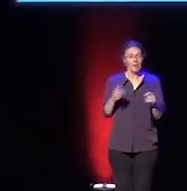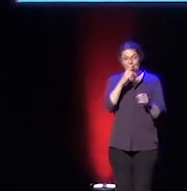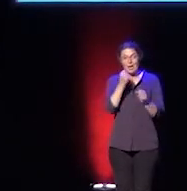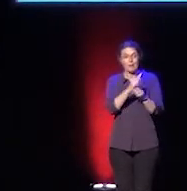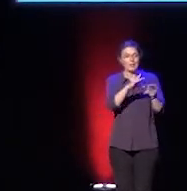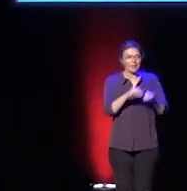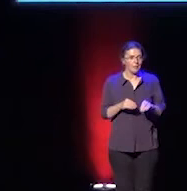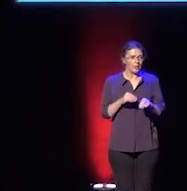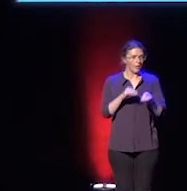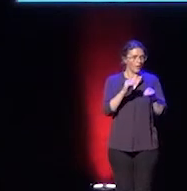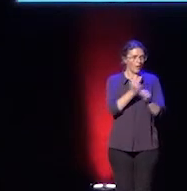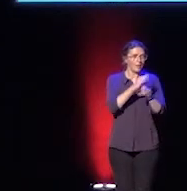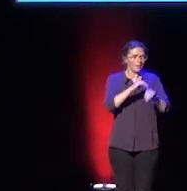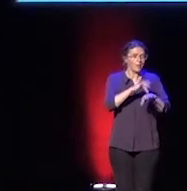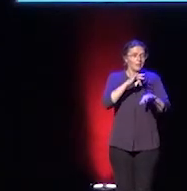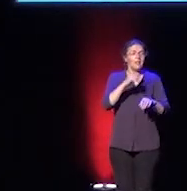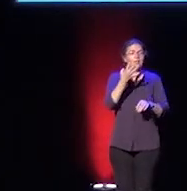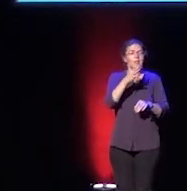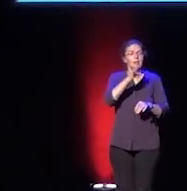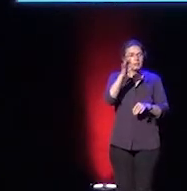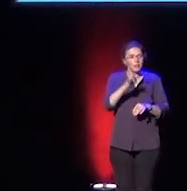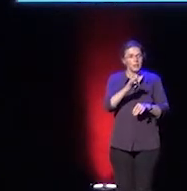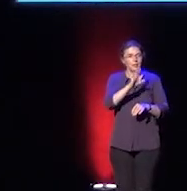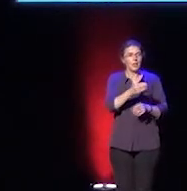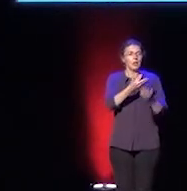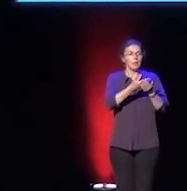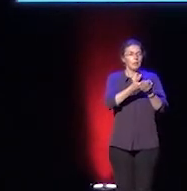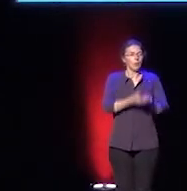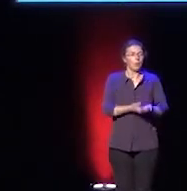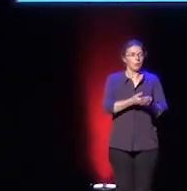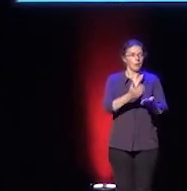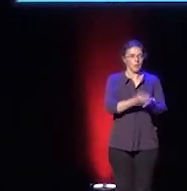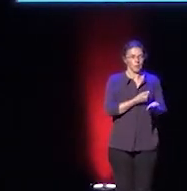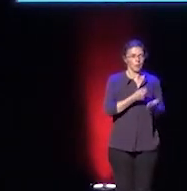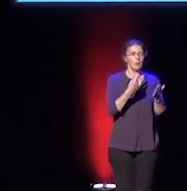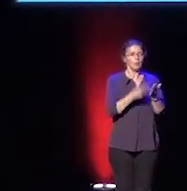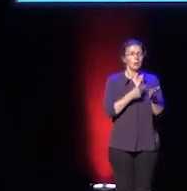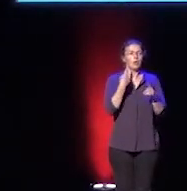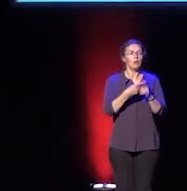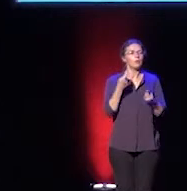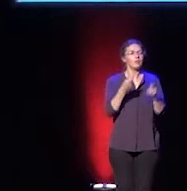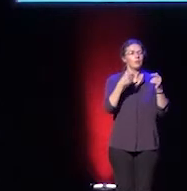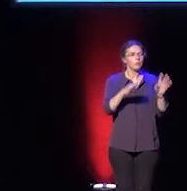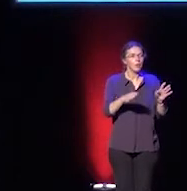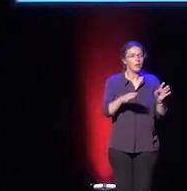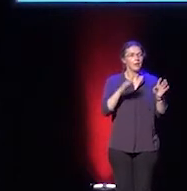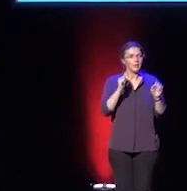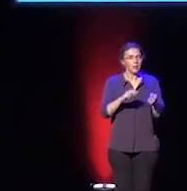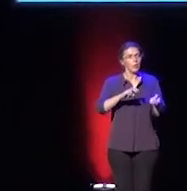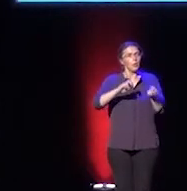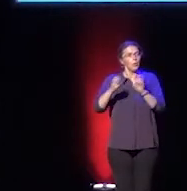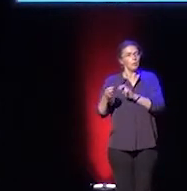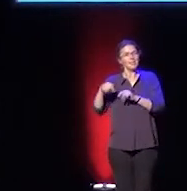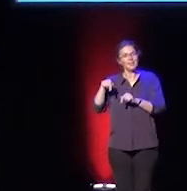Arbeitnehmer 4% ihres eigenen Bruttoeinkommens steuer- und versicherungsfrei umsetzen können in